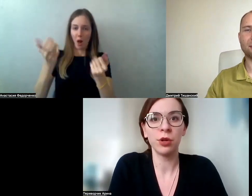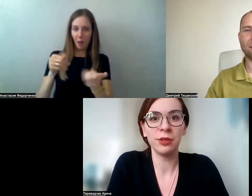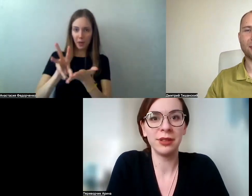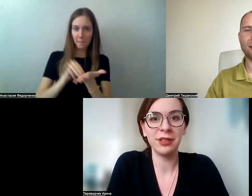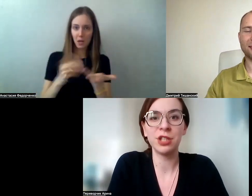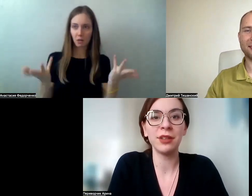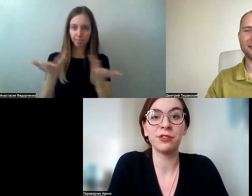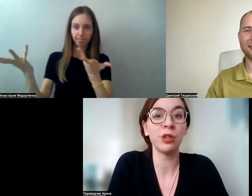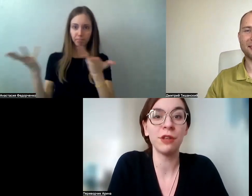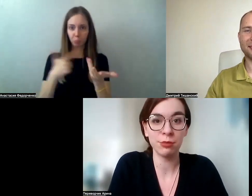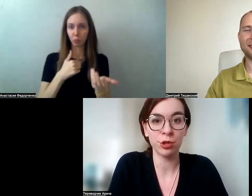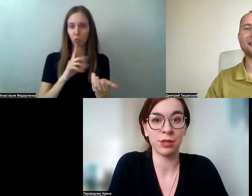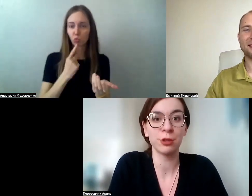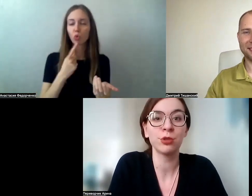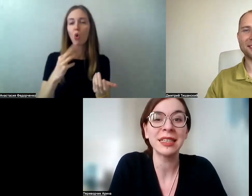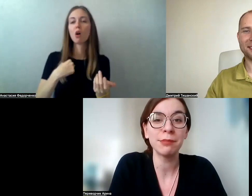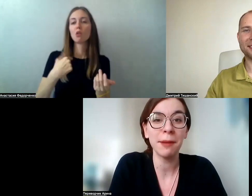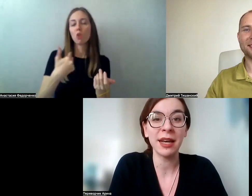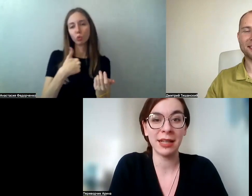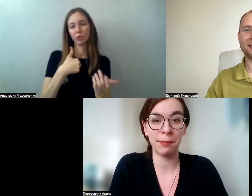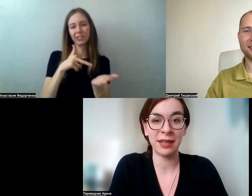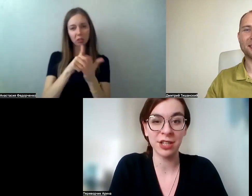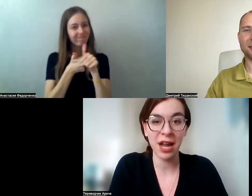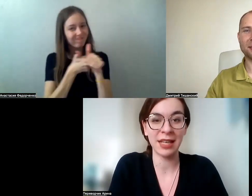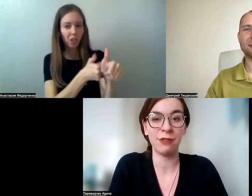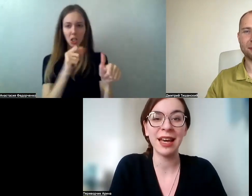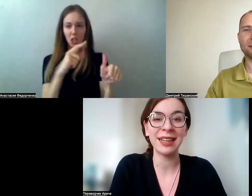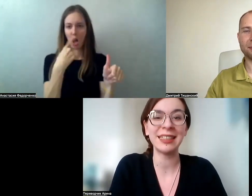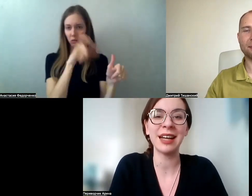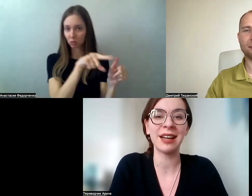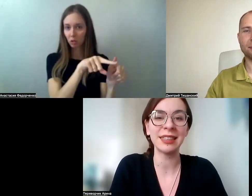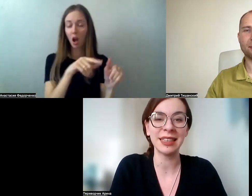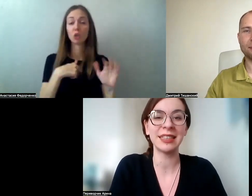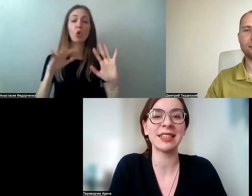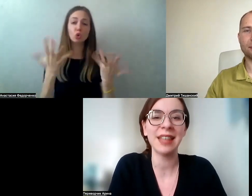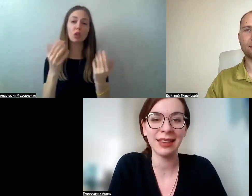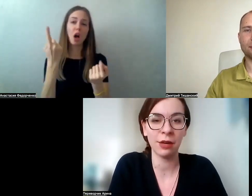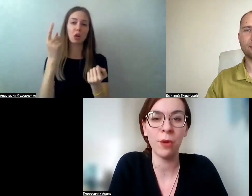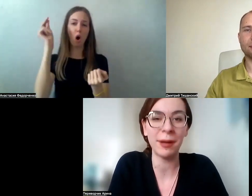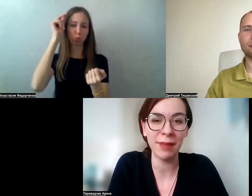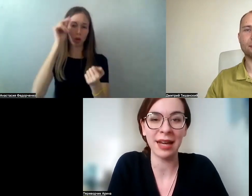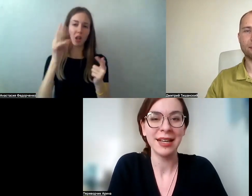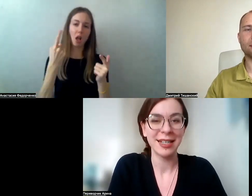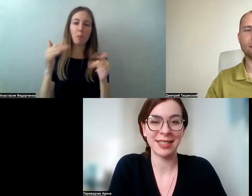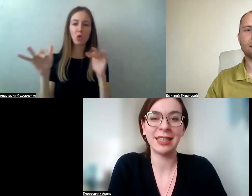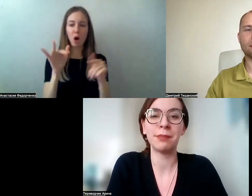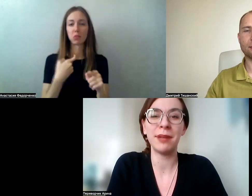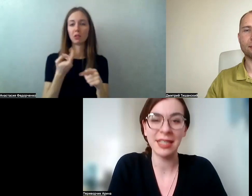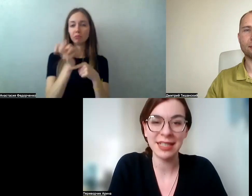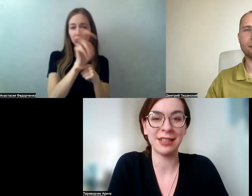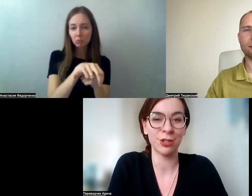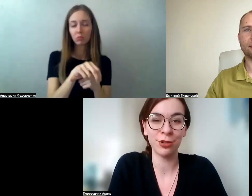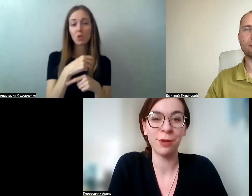что ничего, все невозможно, просто у нас нет примера для подражания. Вот я хотела как раз-таки создать такой пример, создать